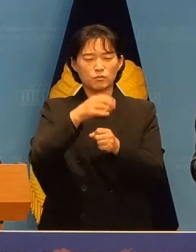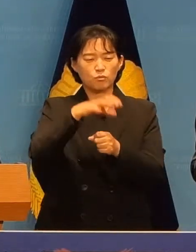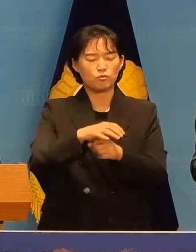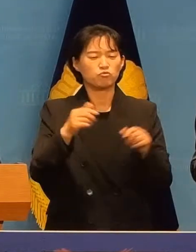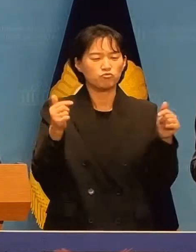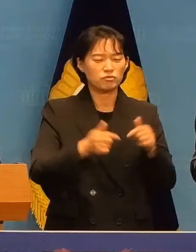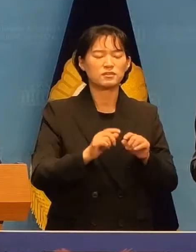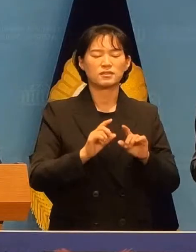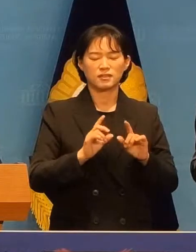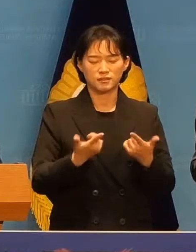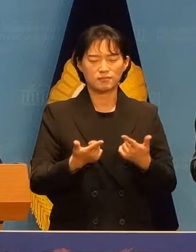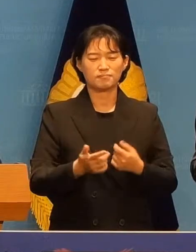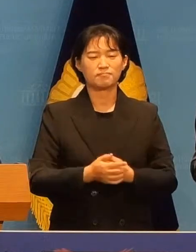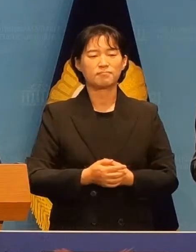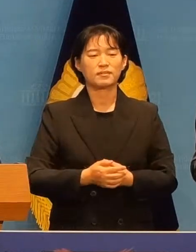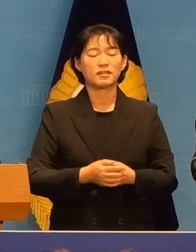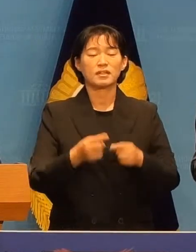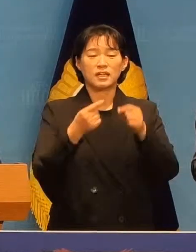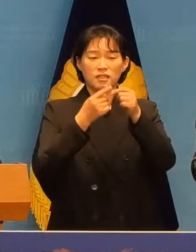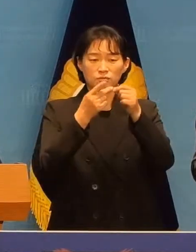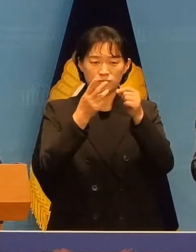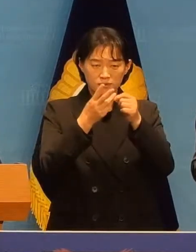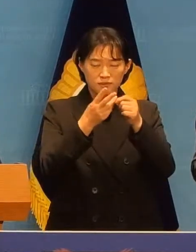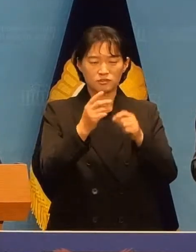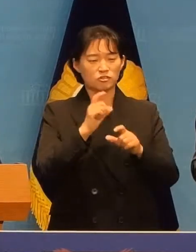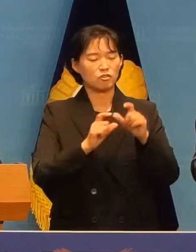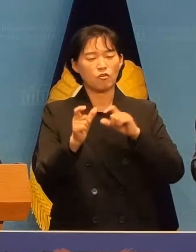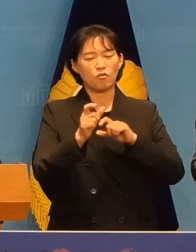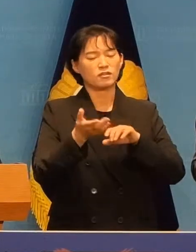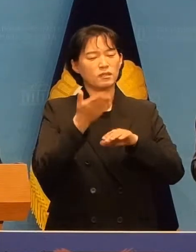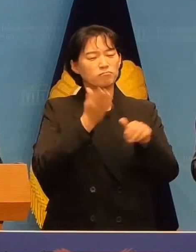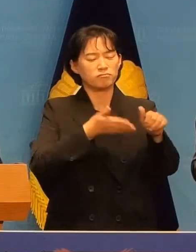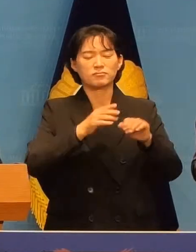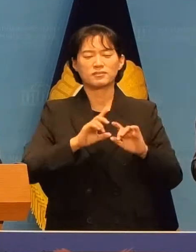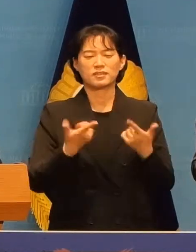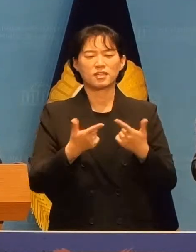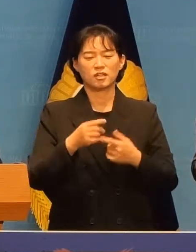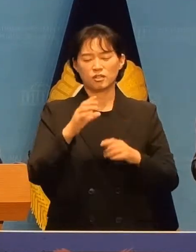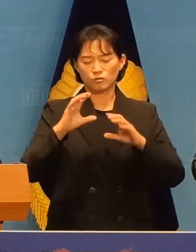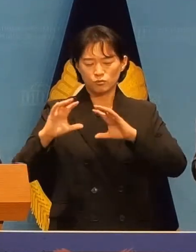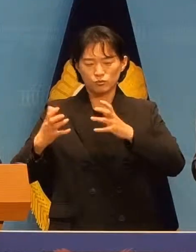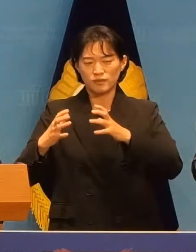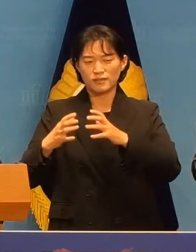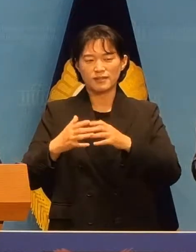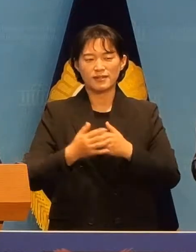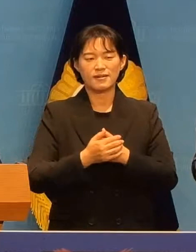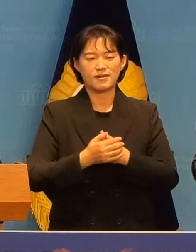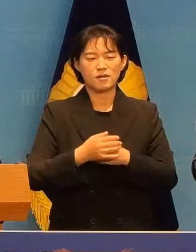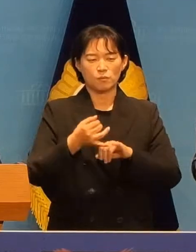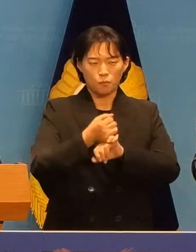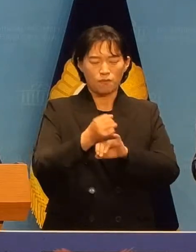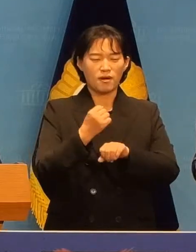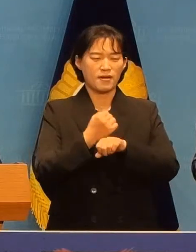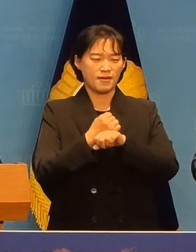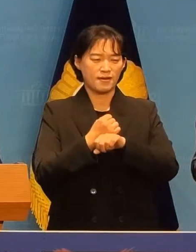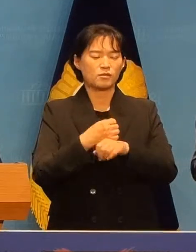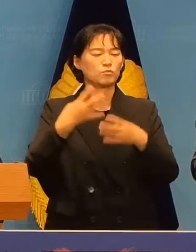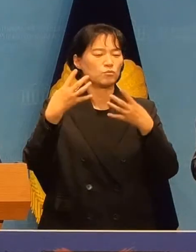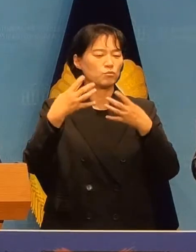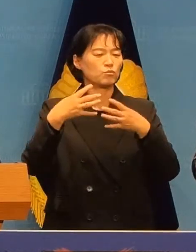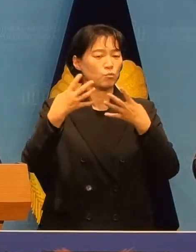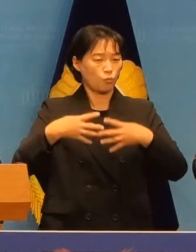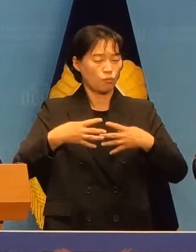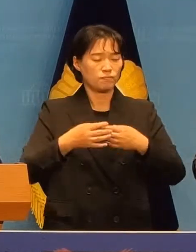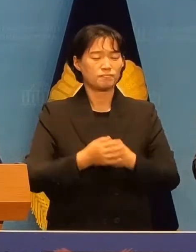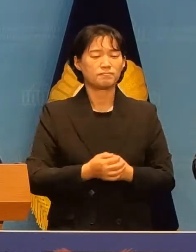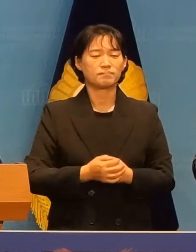축소하지 않을 것, 이 세 가지는 더는 부탁이 아니라 국가가 강제해야 할 조건입니다.